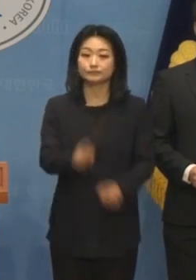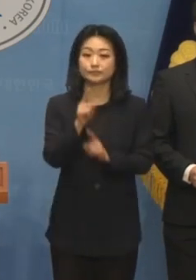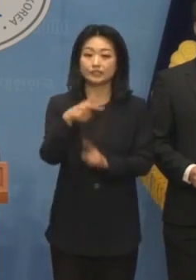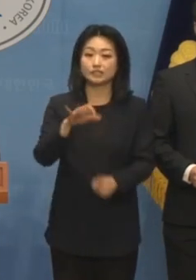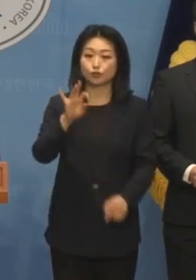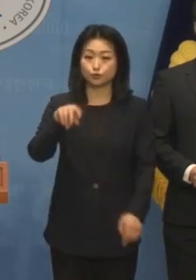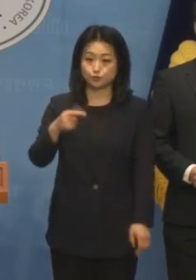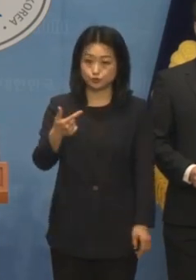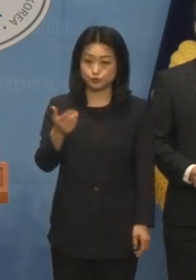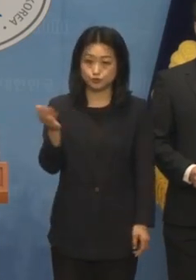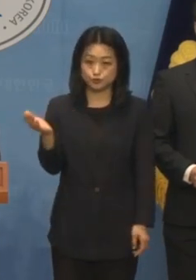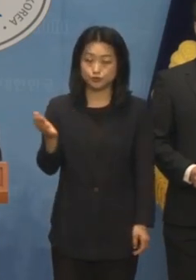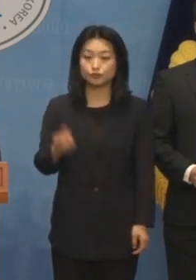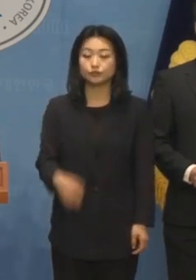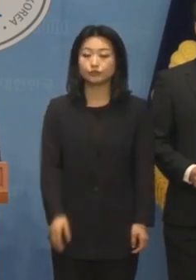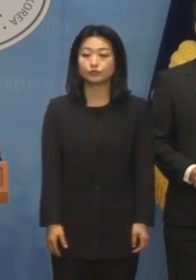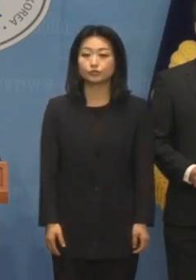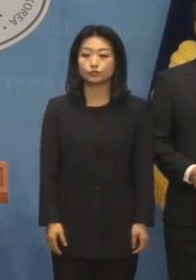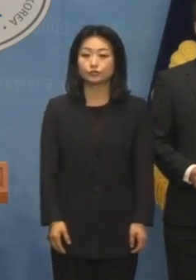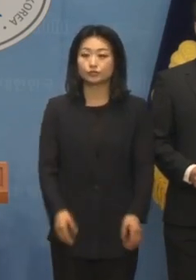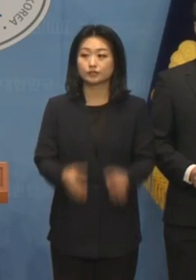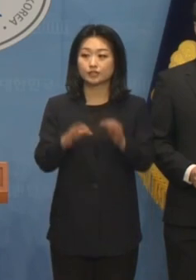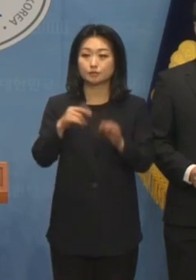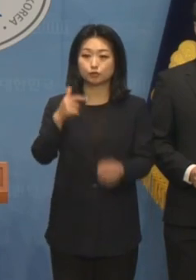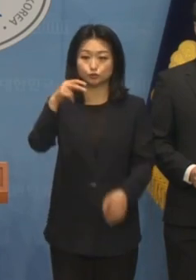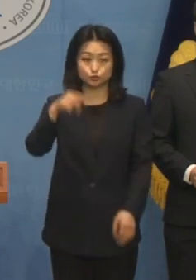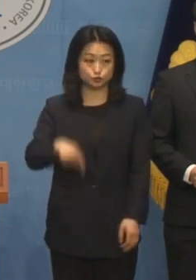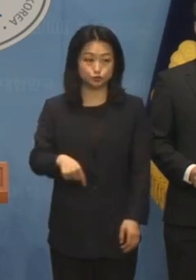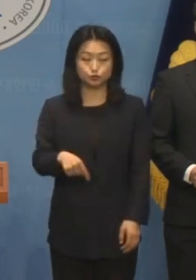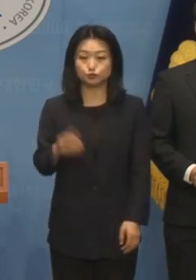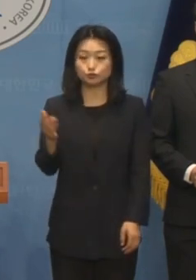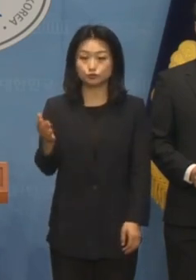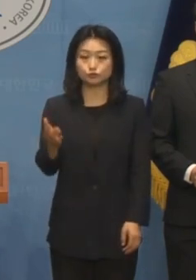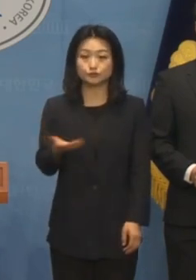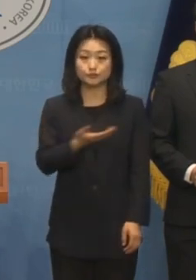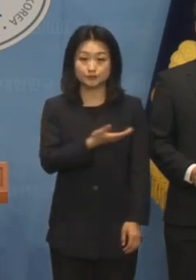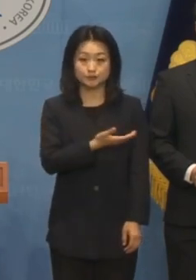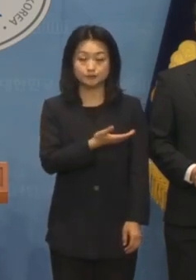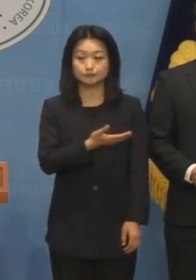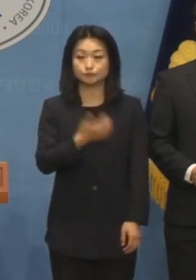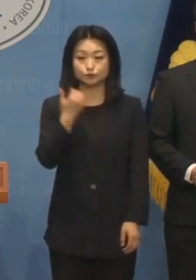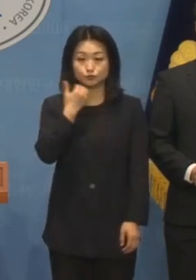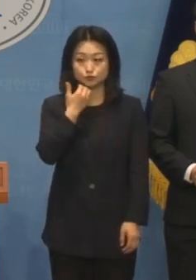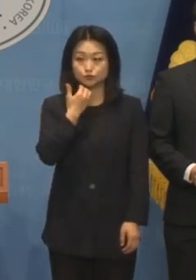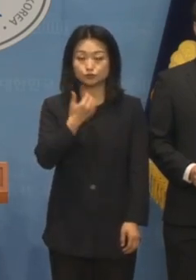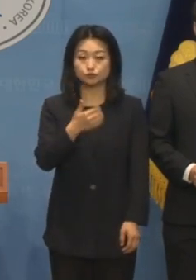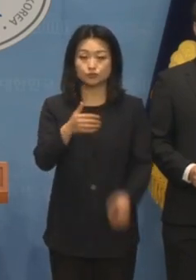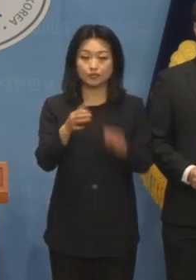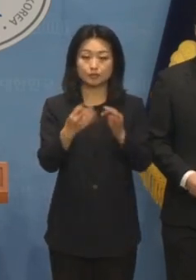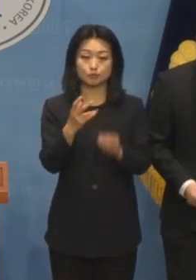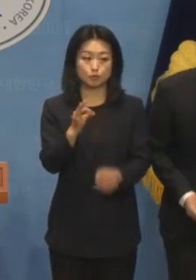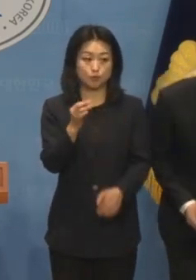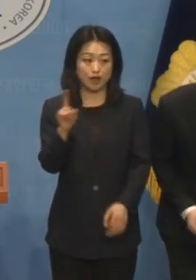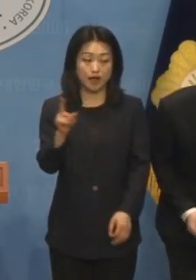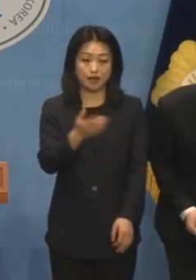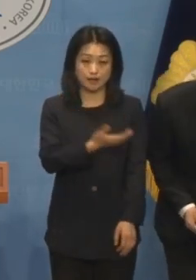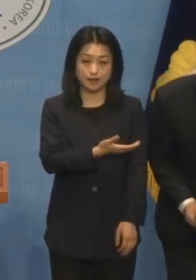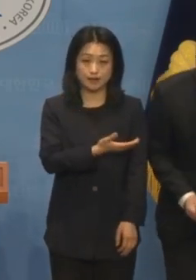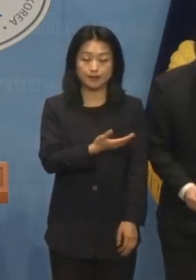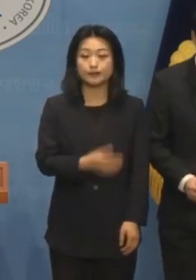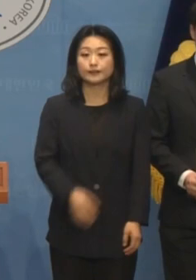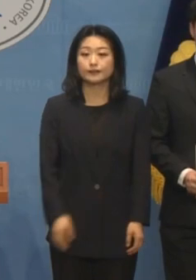이성윤 의원님 오셨고요. 김문수 의원님 오셨습니다. 그리고 저 왼쪽으로 김동완 의원님 오셨습니다.